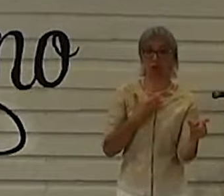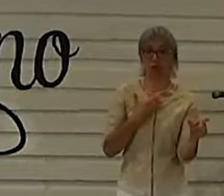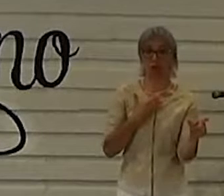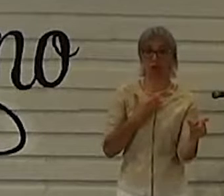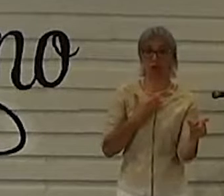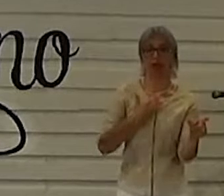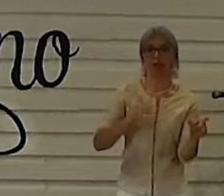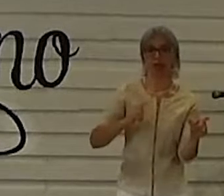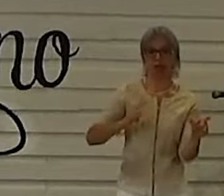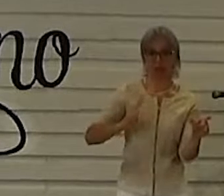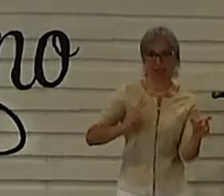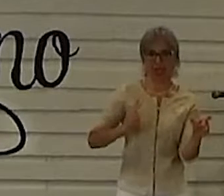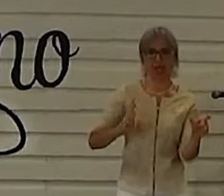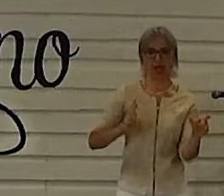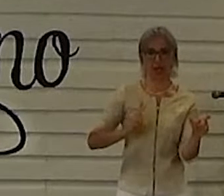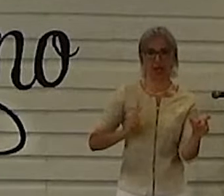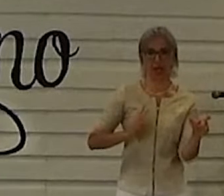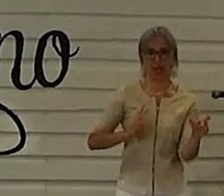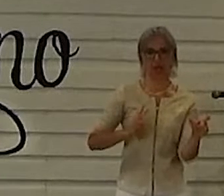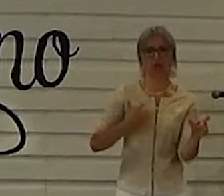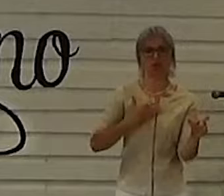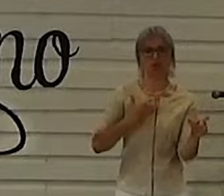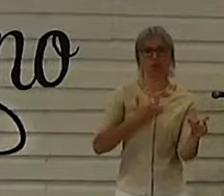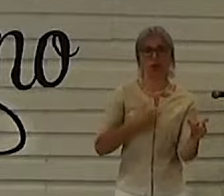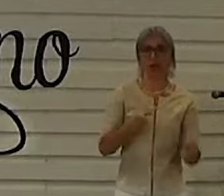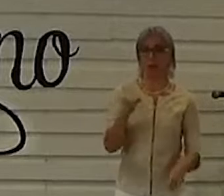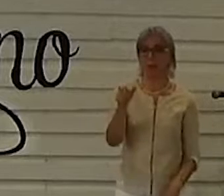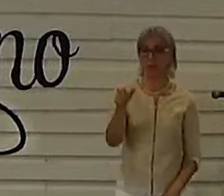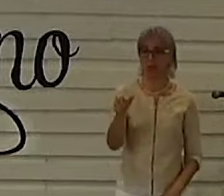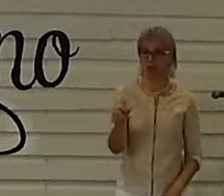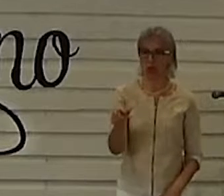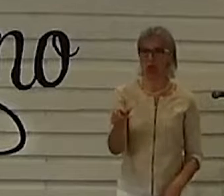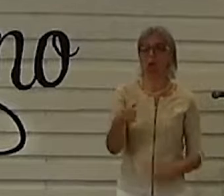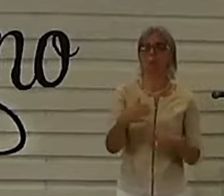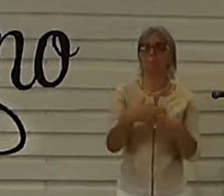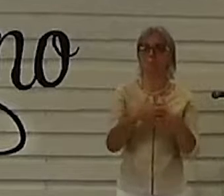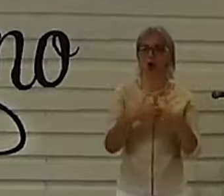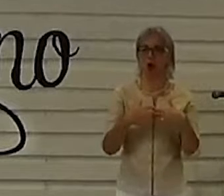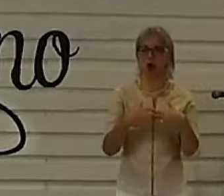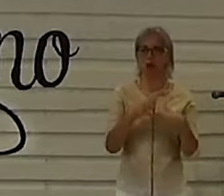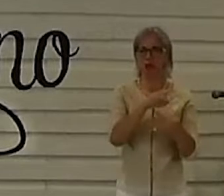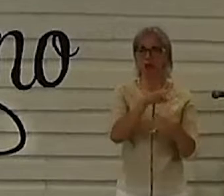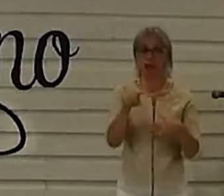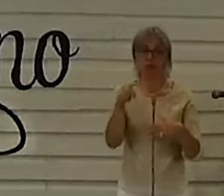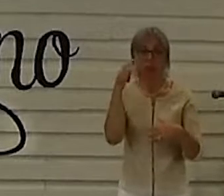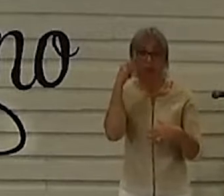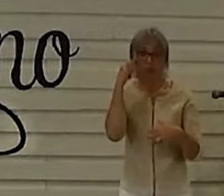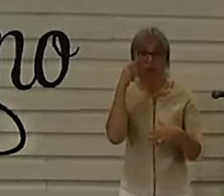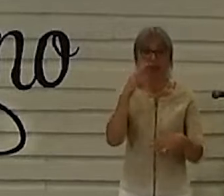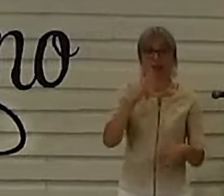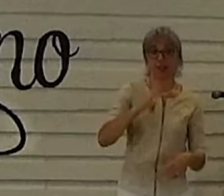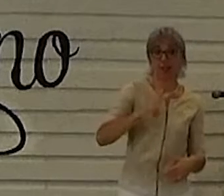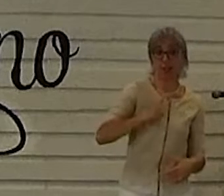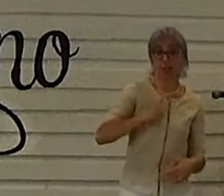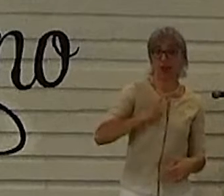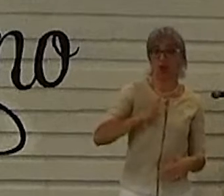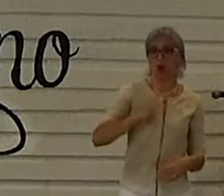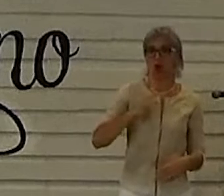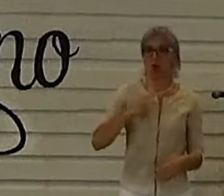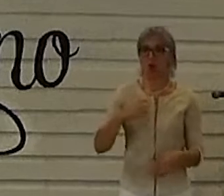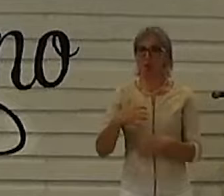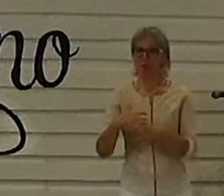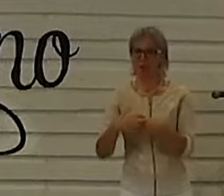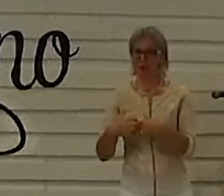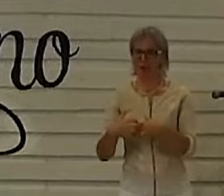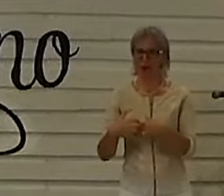e c'era il povero. Vi ricordate? Vi ricordate cosa ci dice la scrittura?